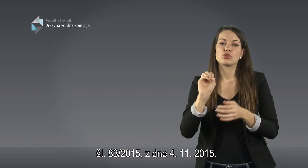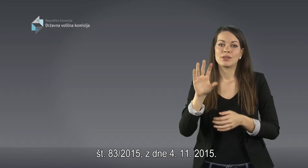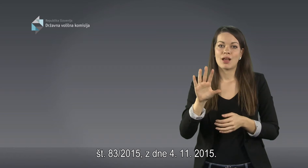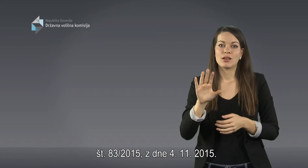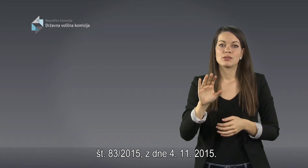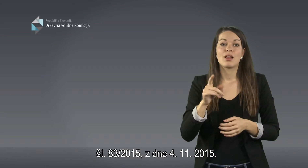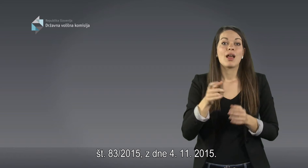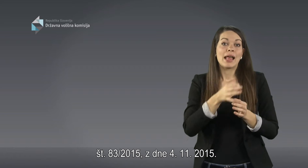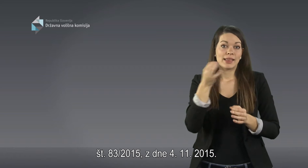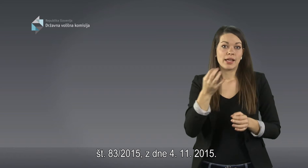83/2015 z dne